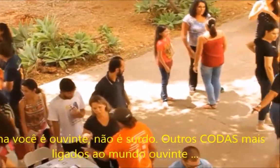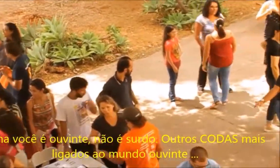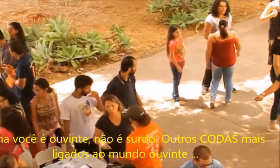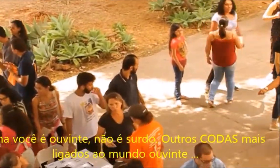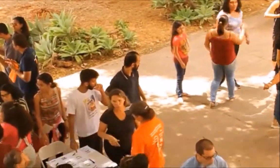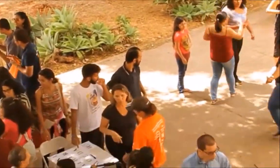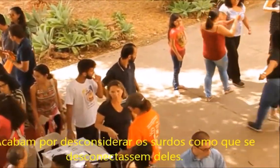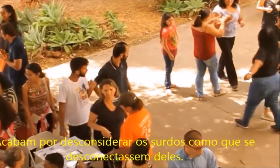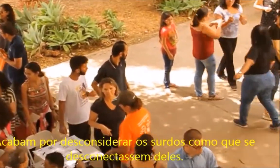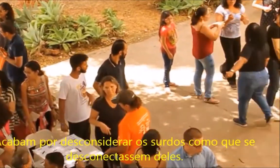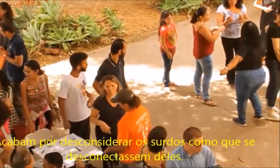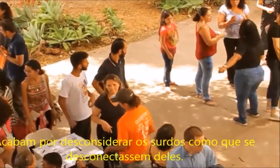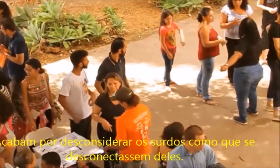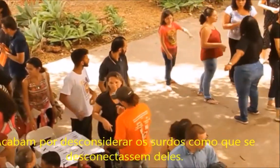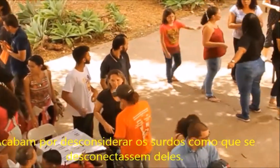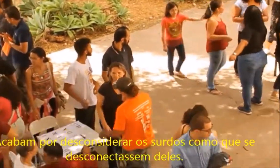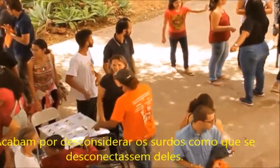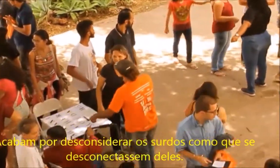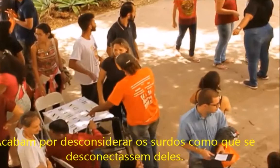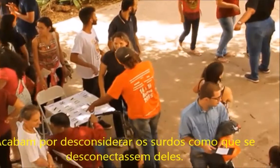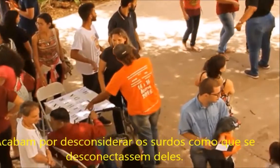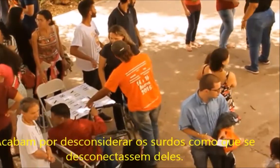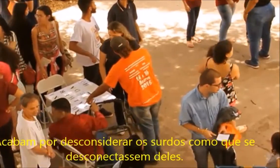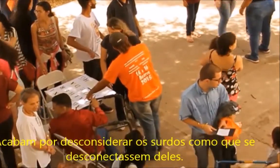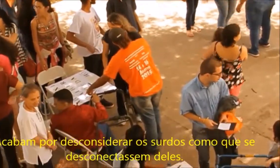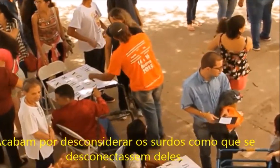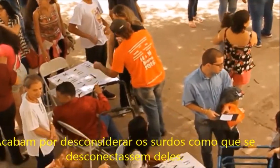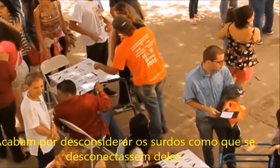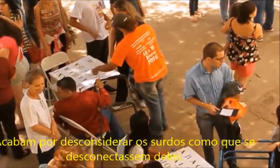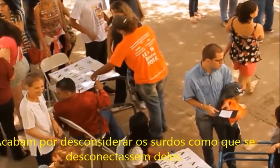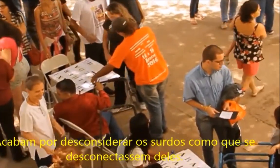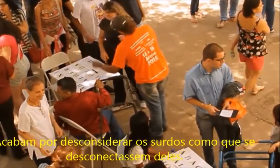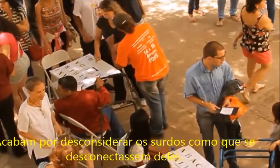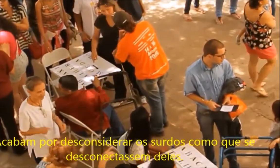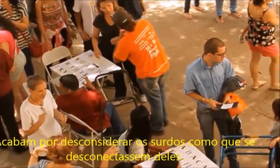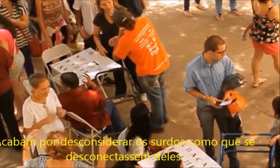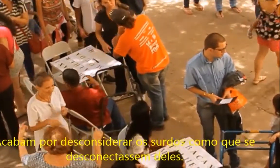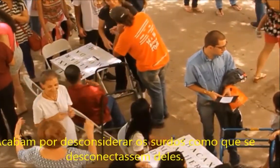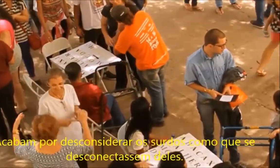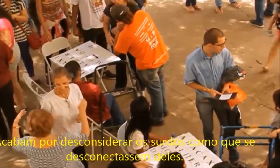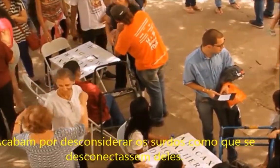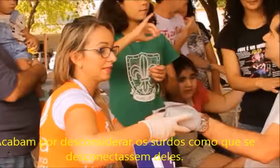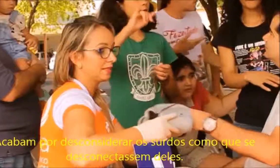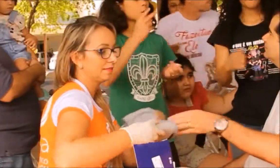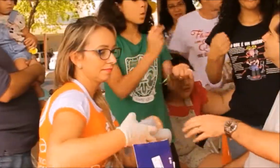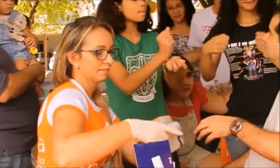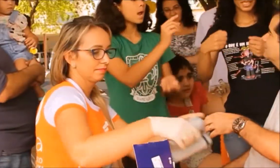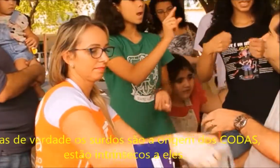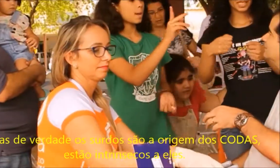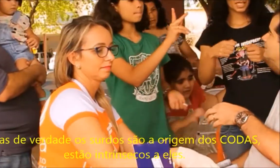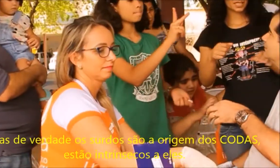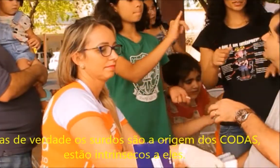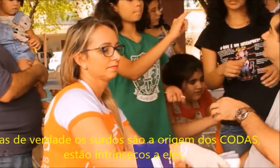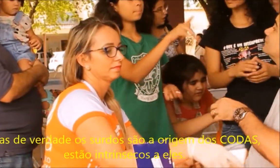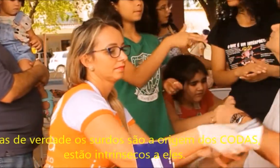ouvinte, acabam por desconsiderar os surdos como que se desconectassem deles. Mas, de verdade,